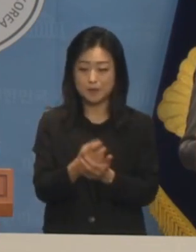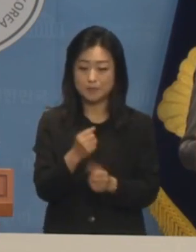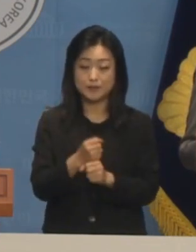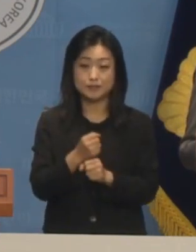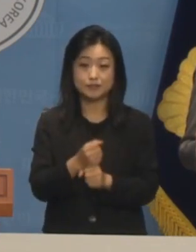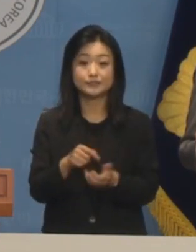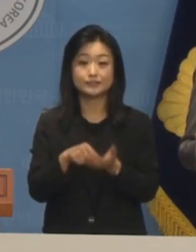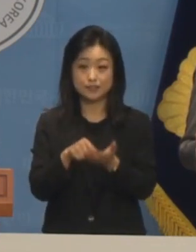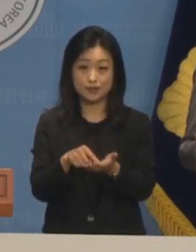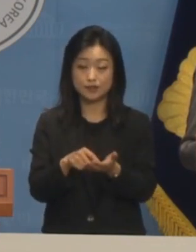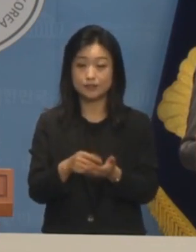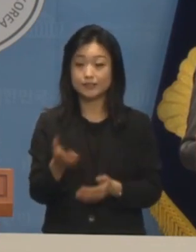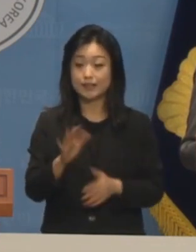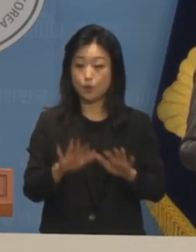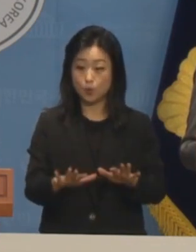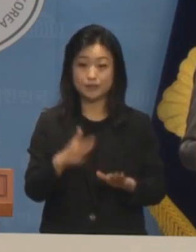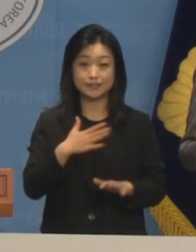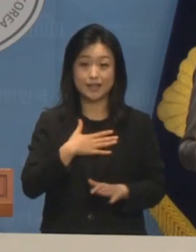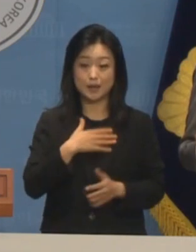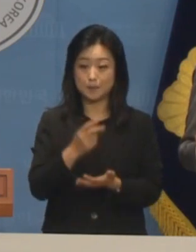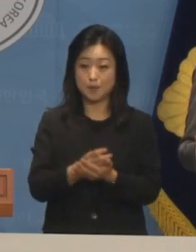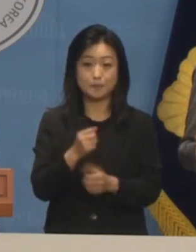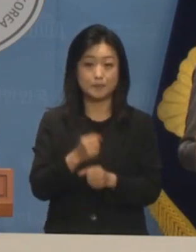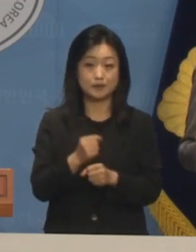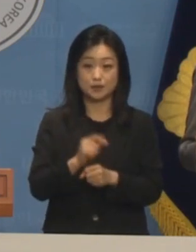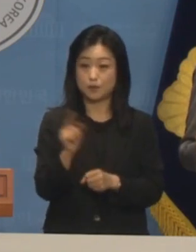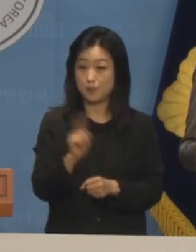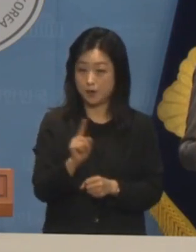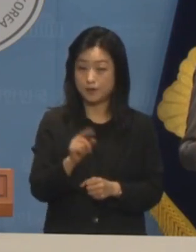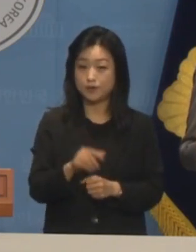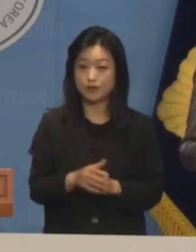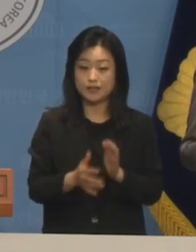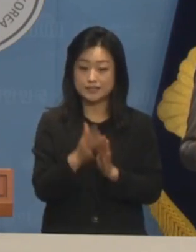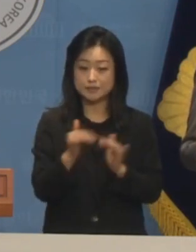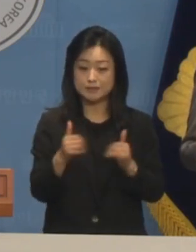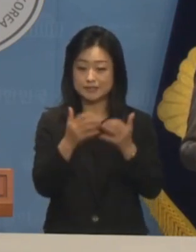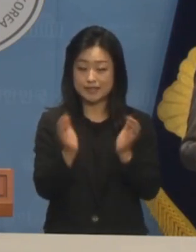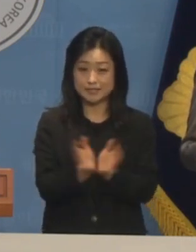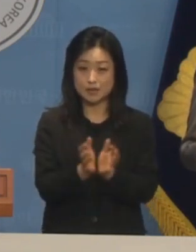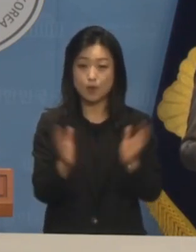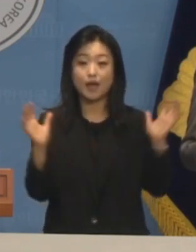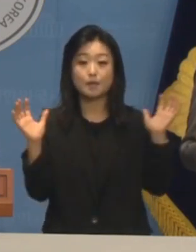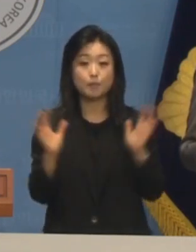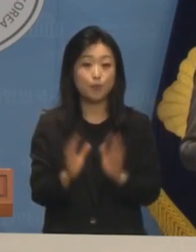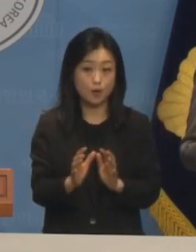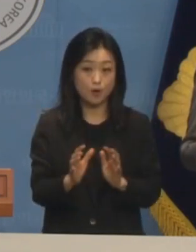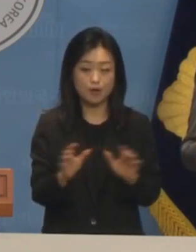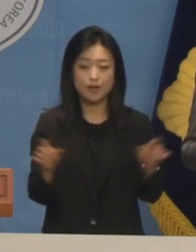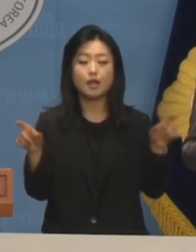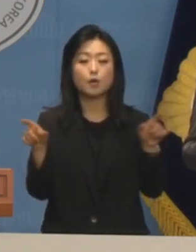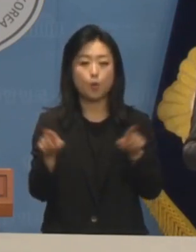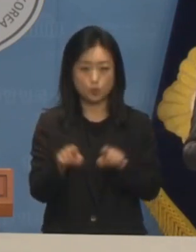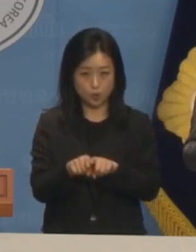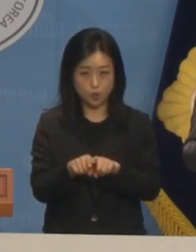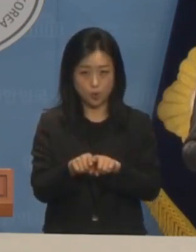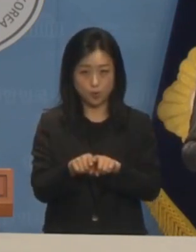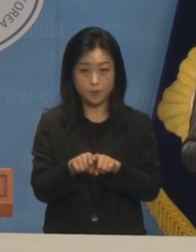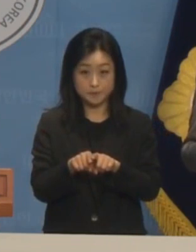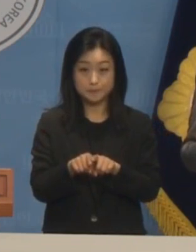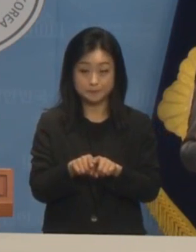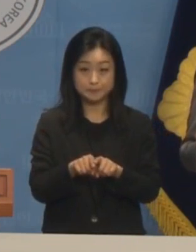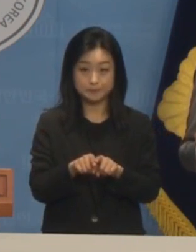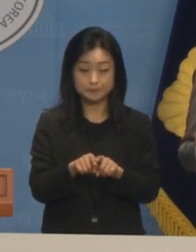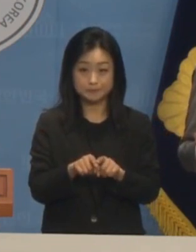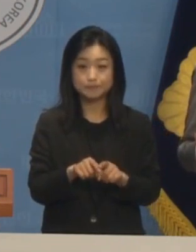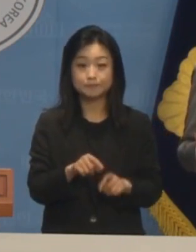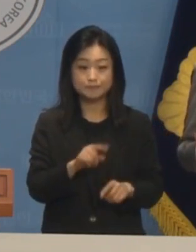발의하셨지만 제가 오늘 제출하는 법안은 많은 시민사회단체와 함께 공동으로